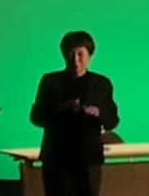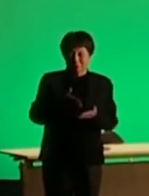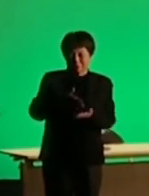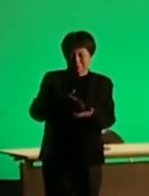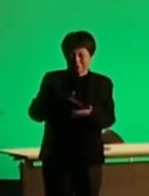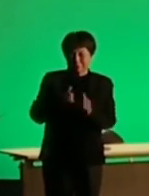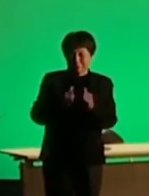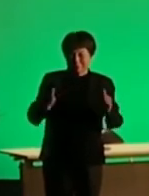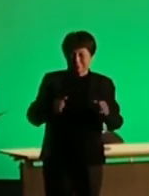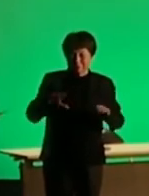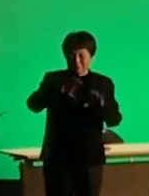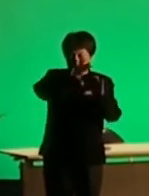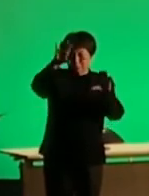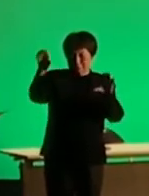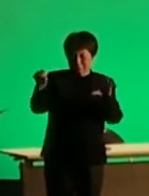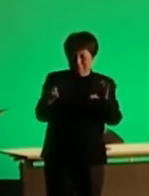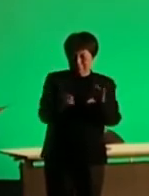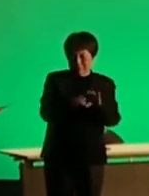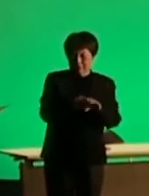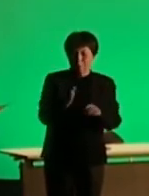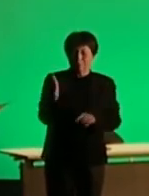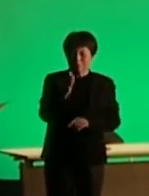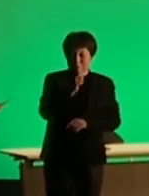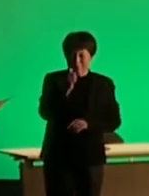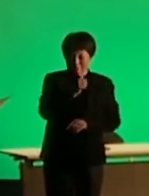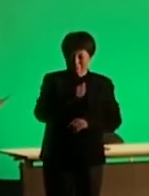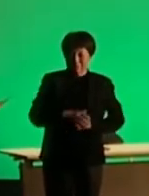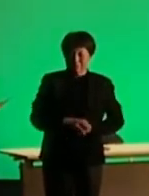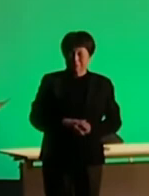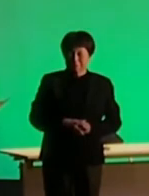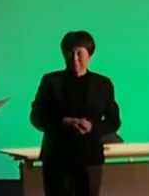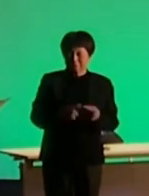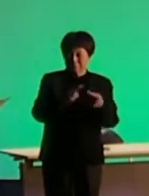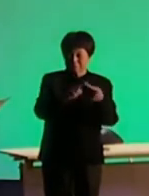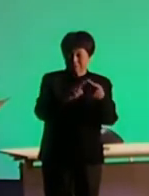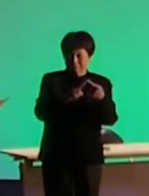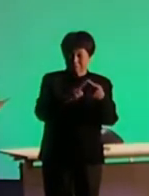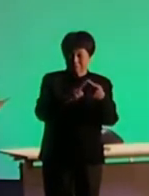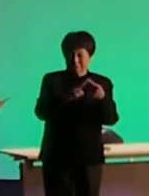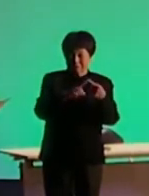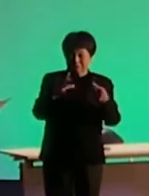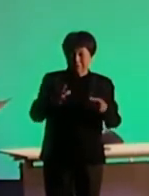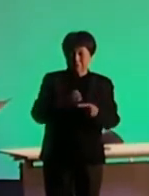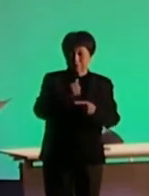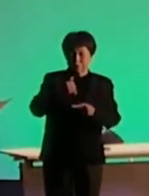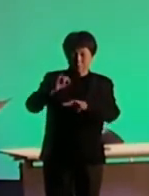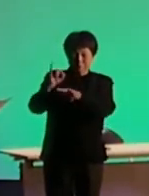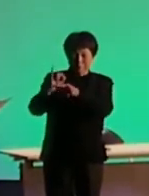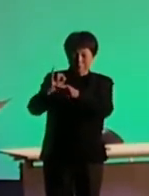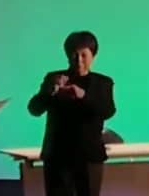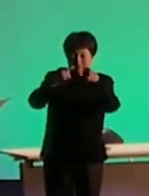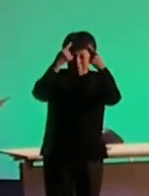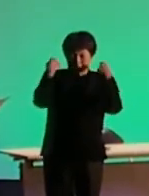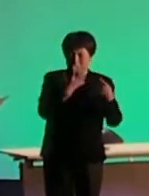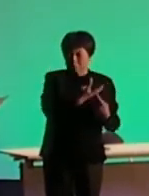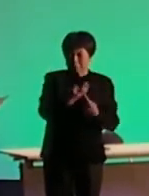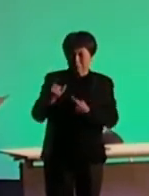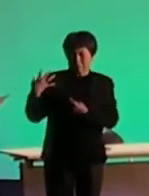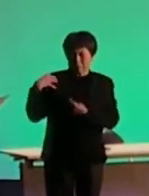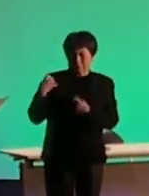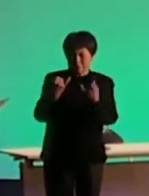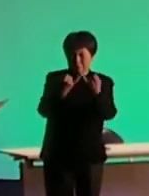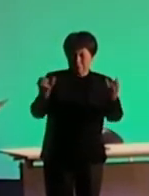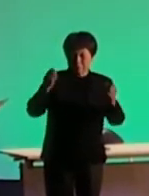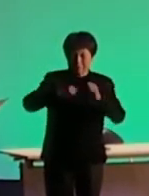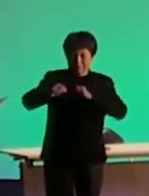様、そしてコーディネーターをご紹介させていただきます。まずは総務大臣、マイナンバー制度担当、女